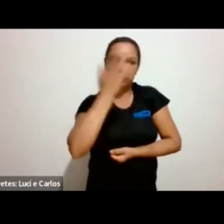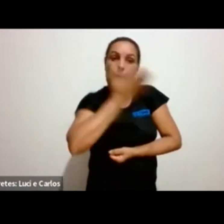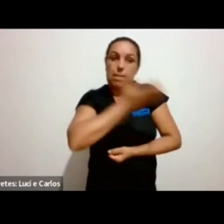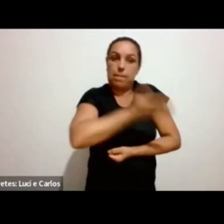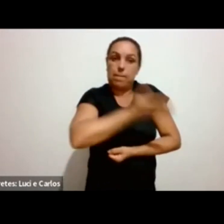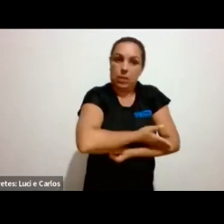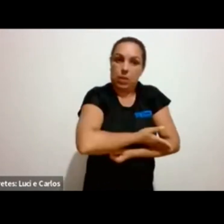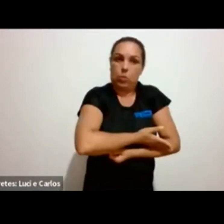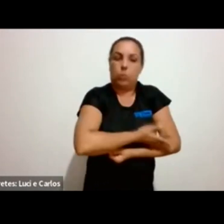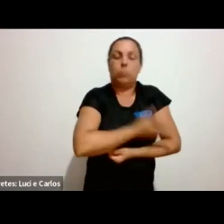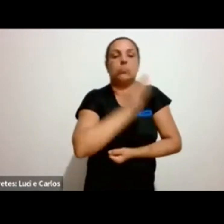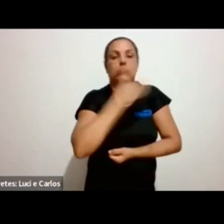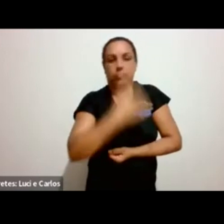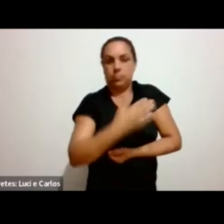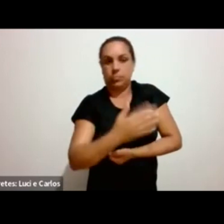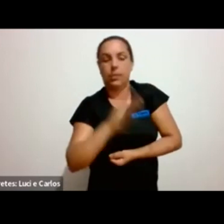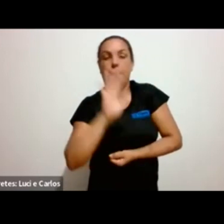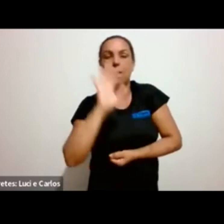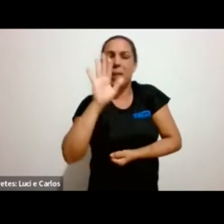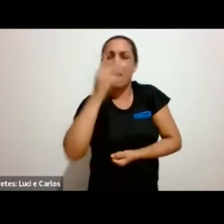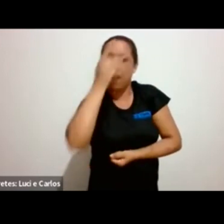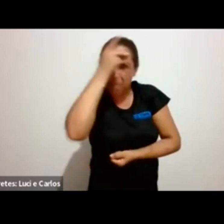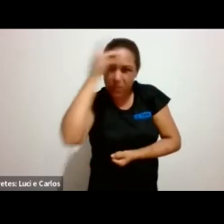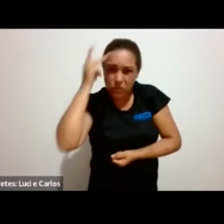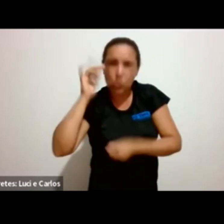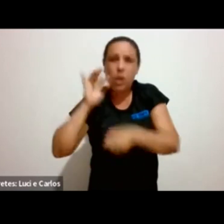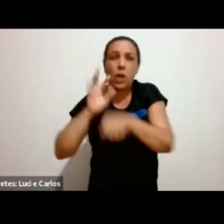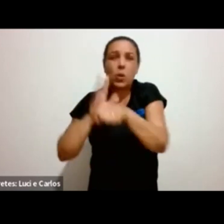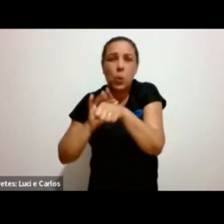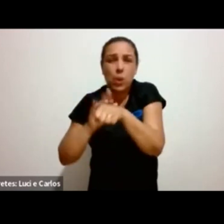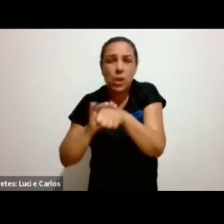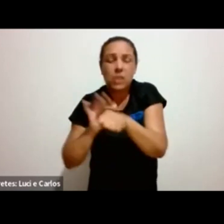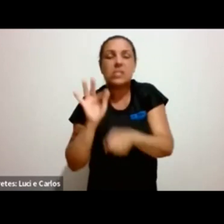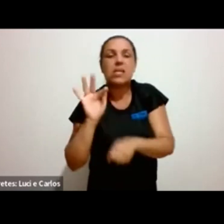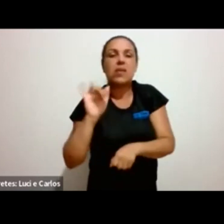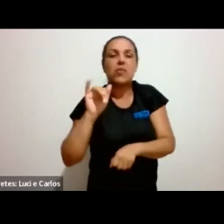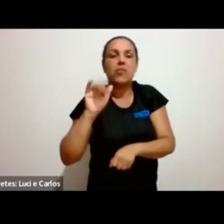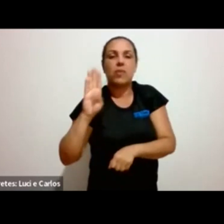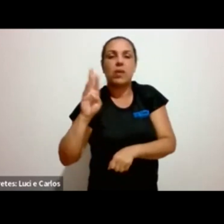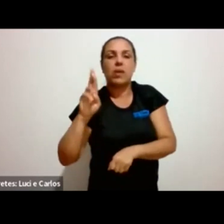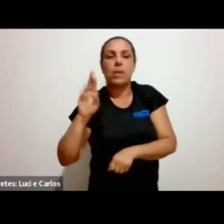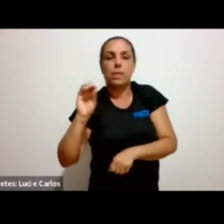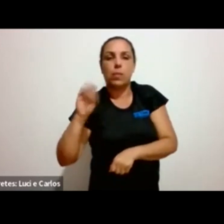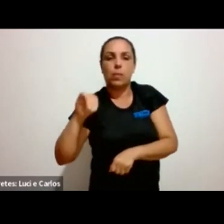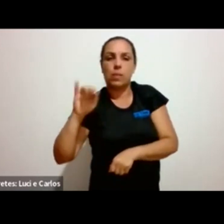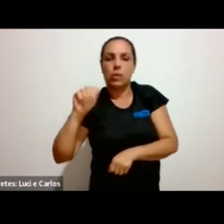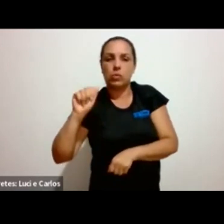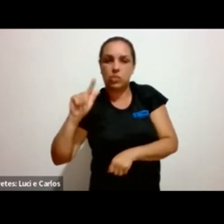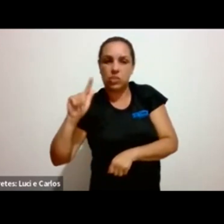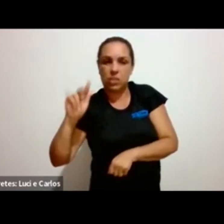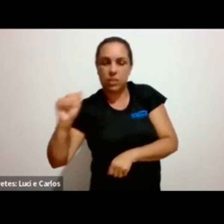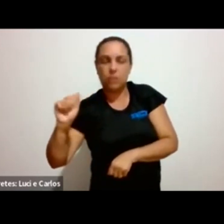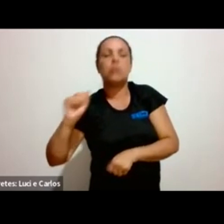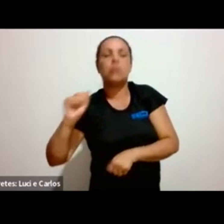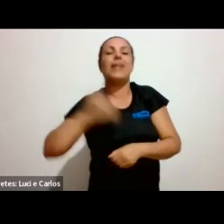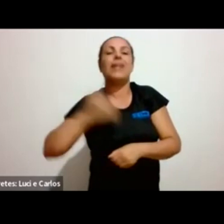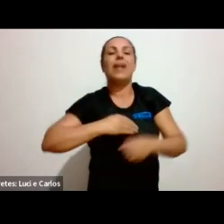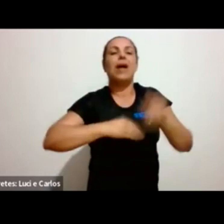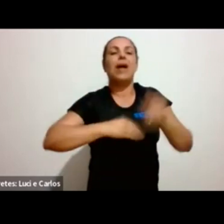nós. Imagine alguém com fibromialgia que isso acontece algo semelhante